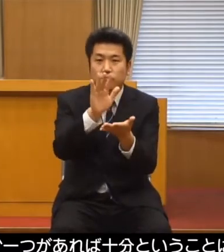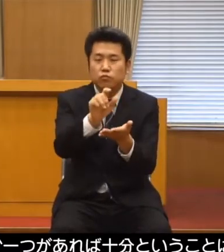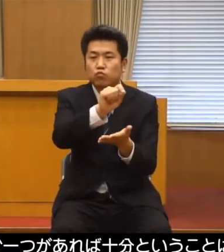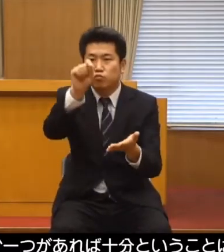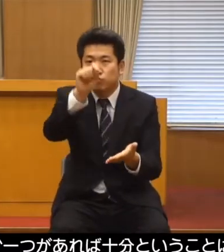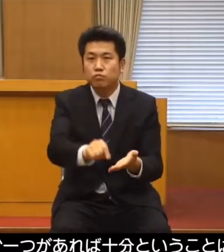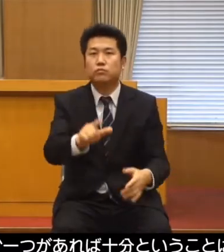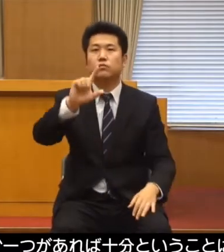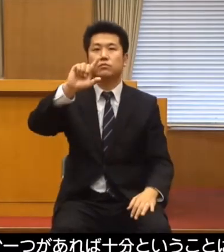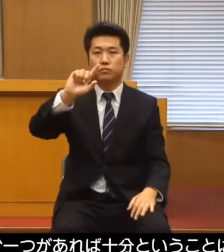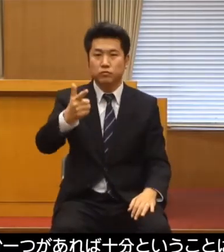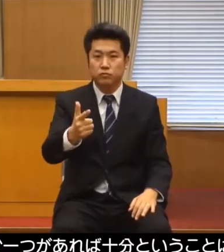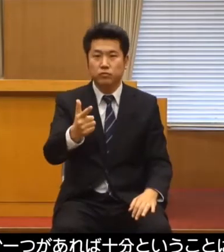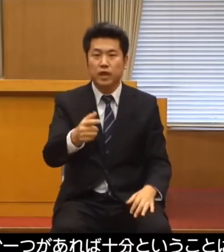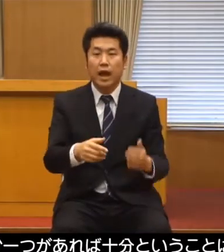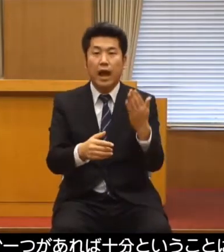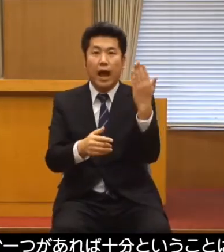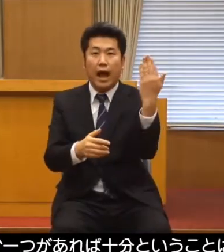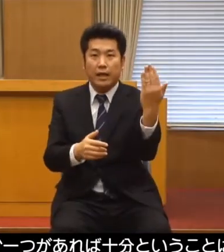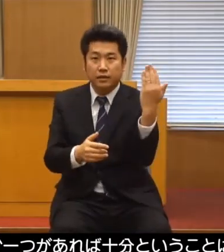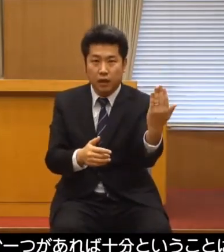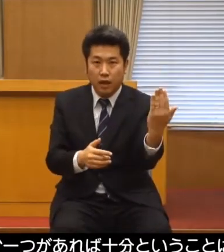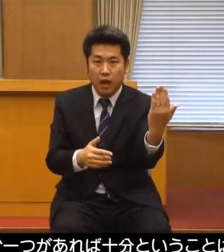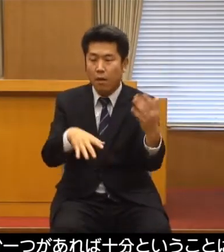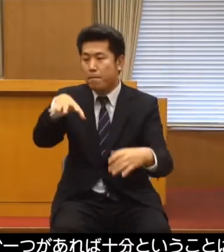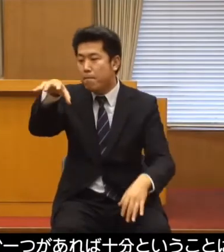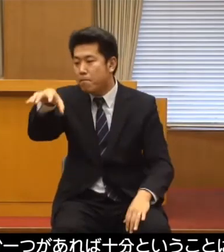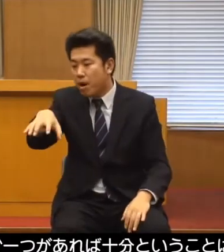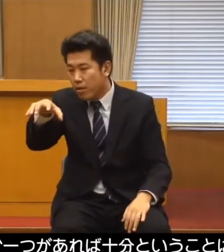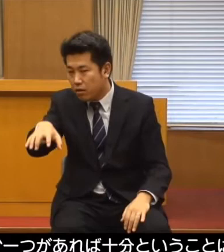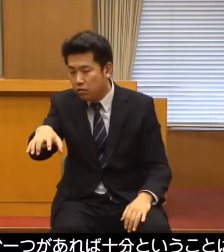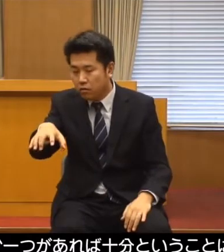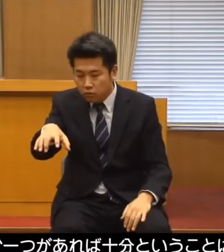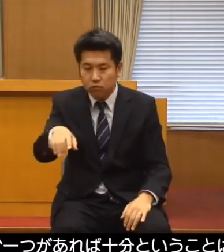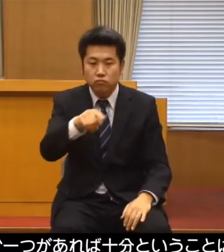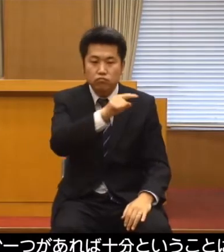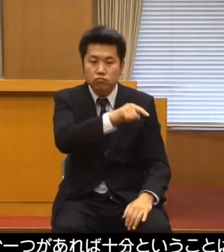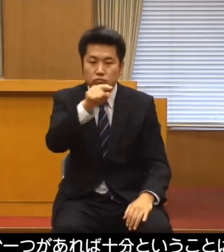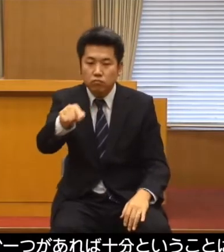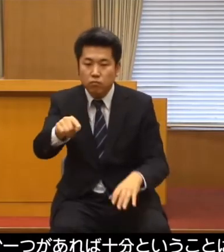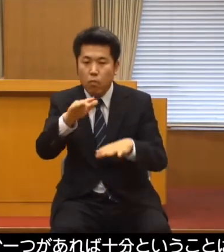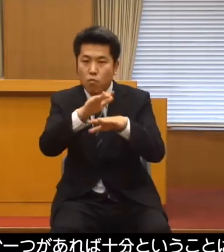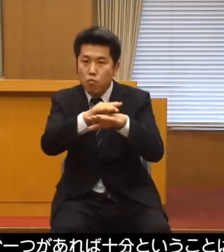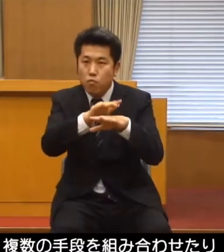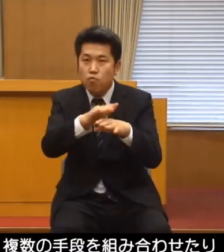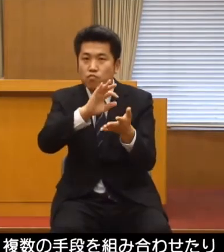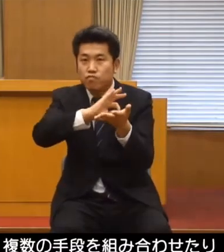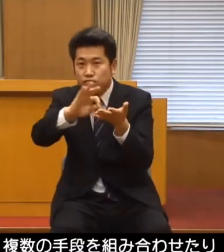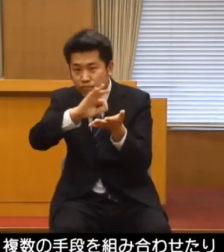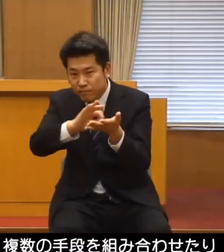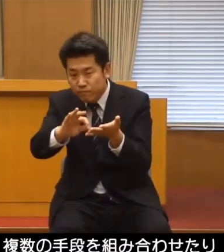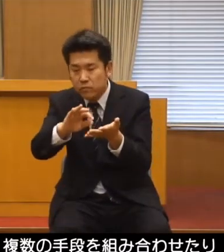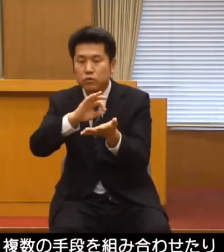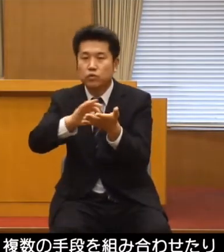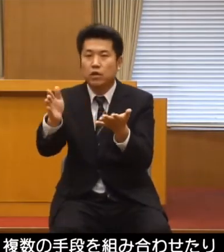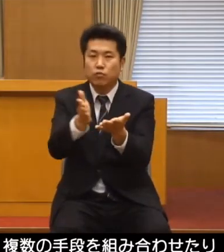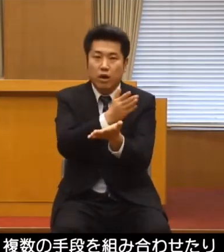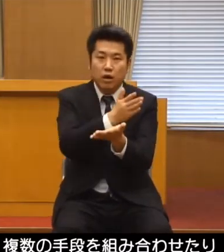つがあれば十分ということはなく、話す相手や場面によって複数の手段を組み合わせた